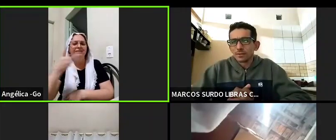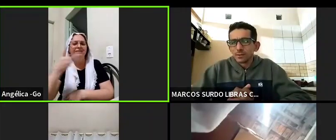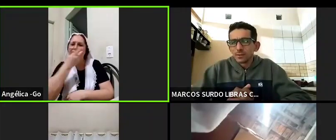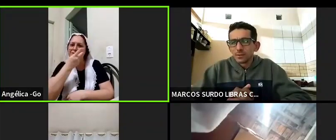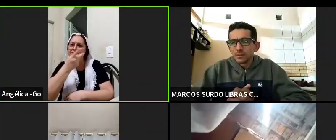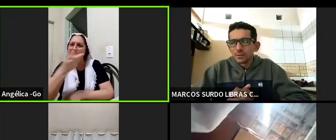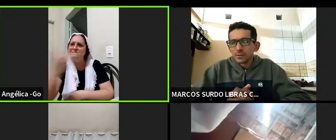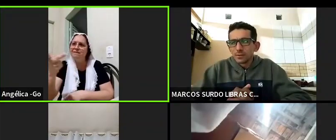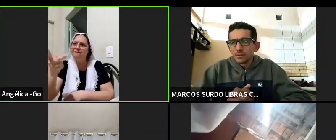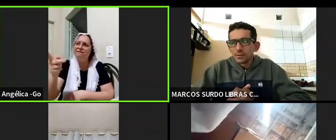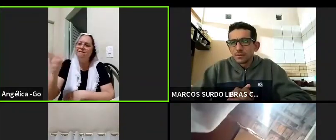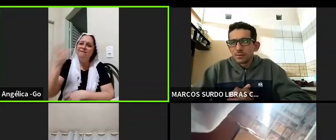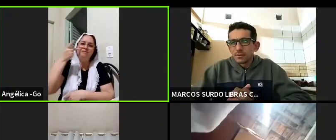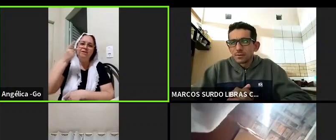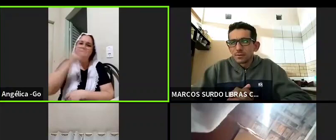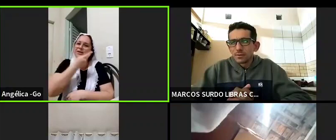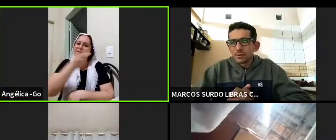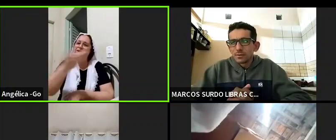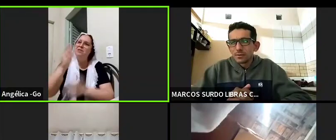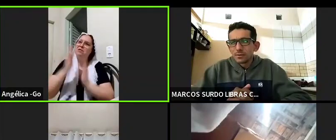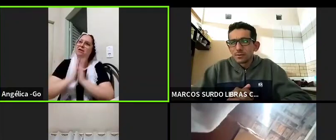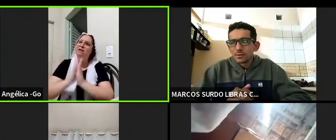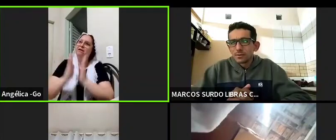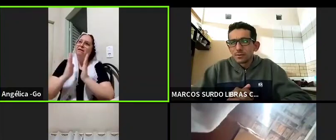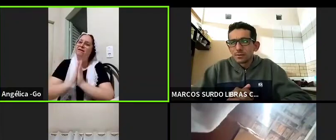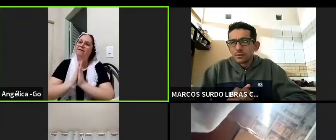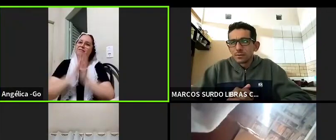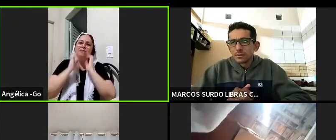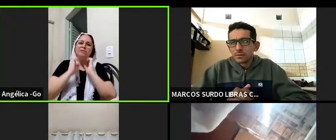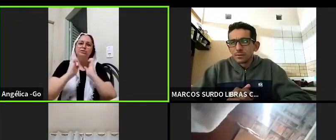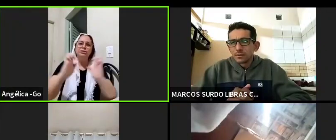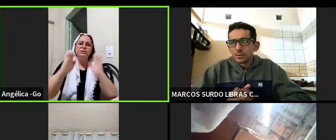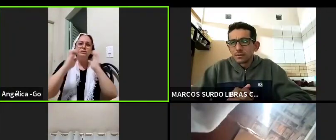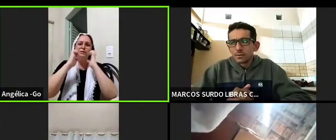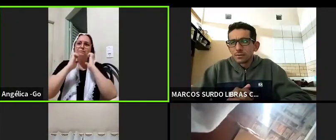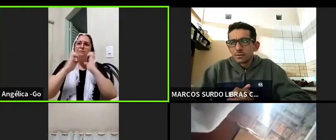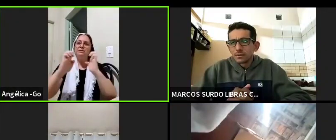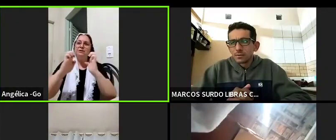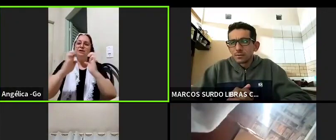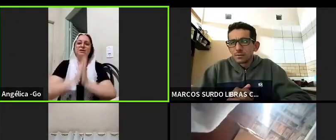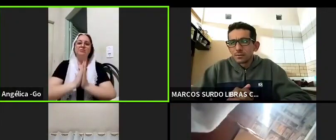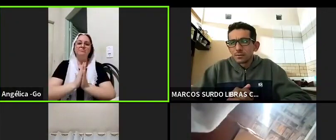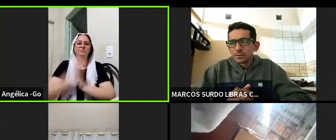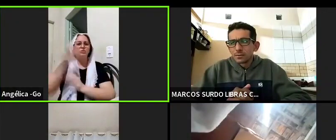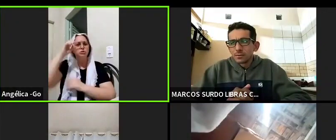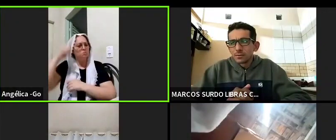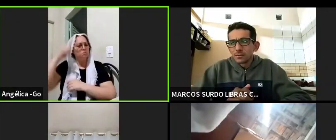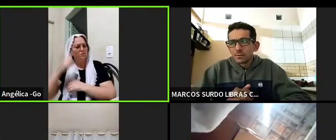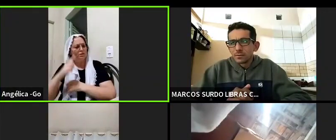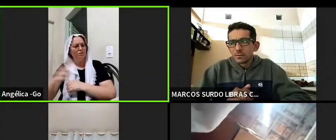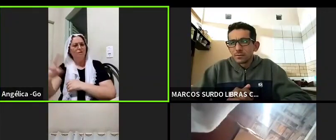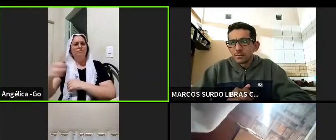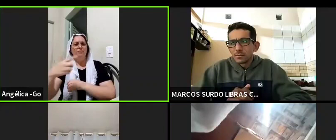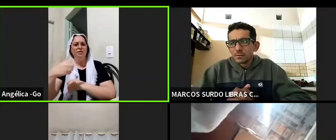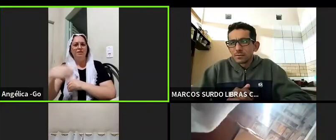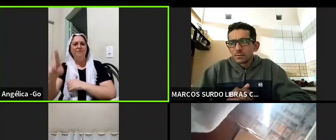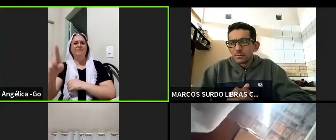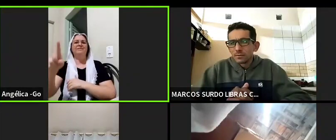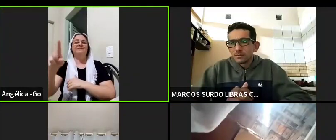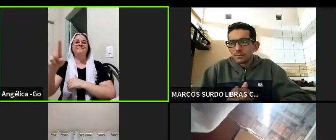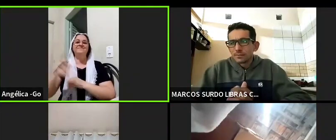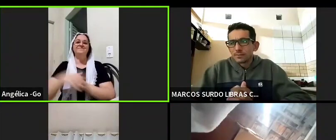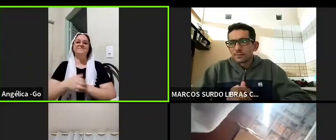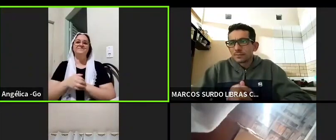Não olhe para a calúnia. Não olhe para o disse-me-disse. Não olhe para quem te abraça ou quem deixa